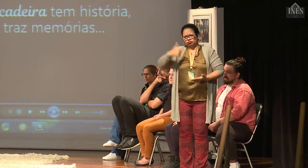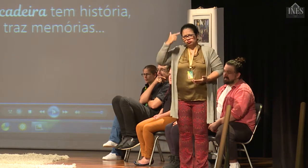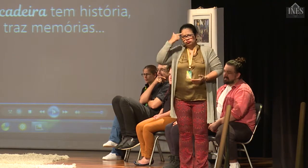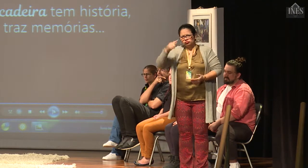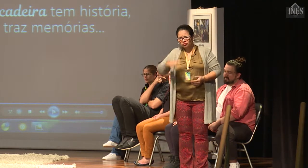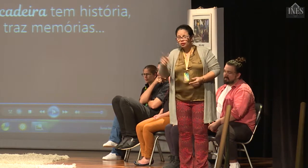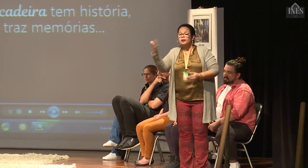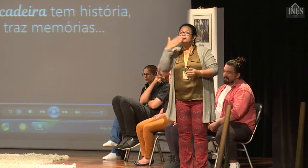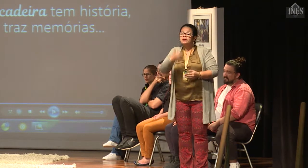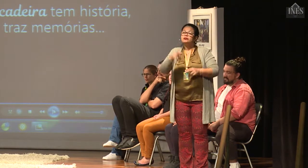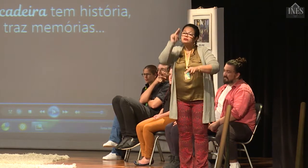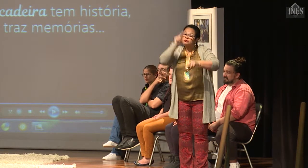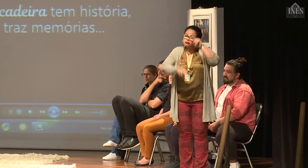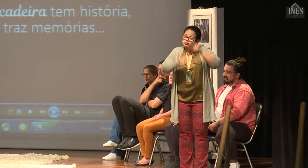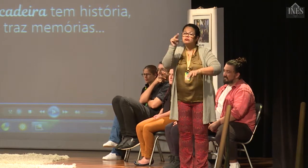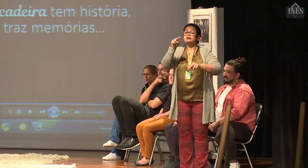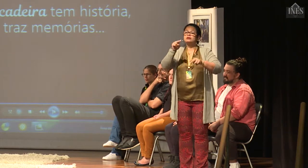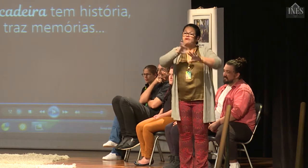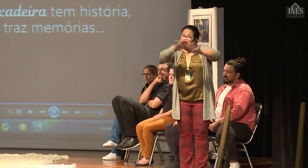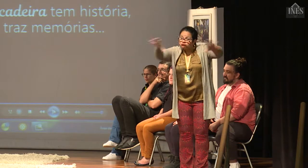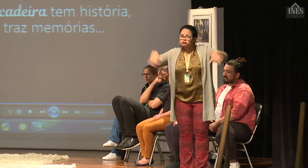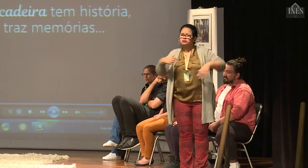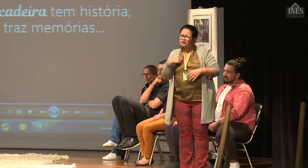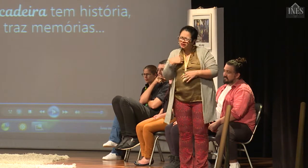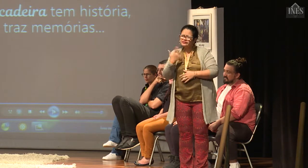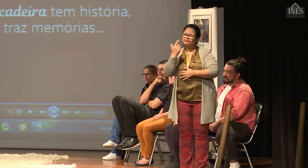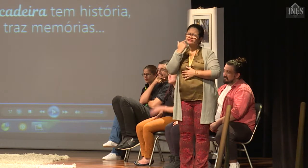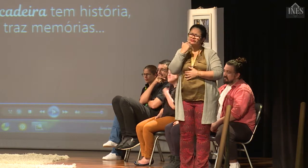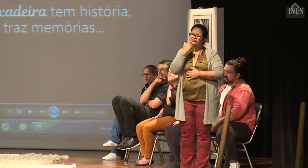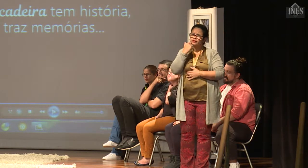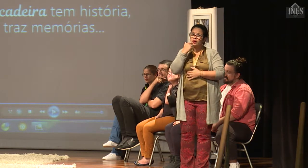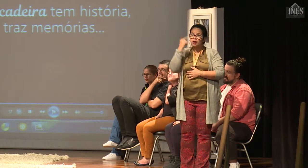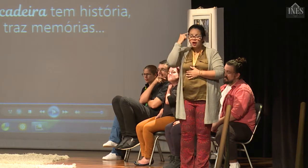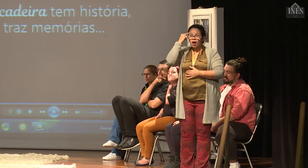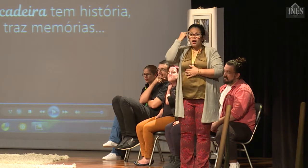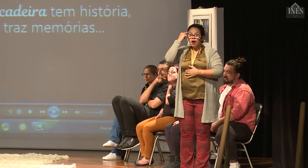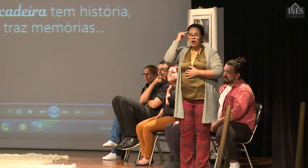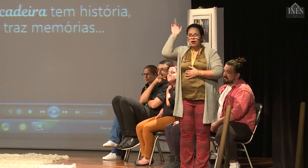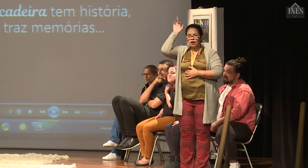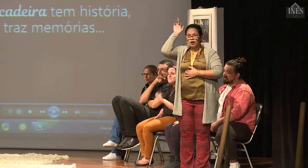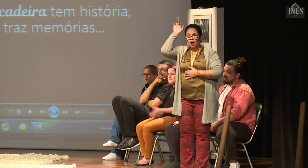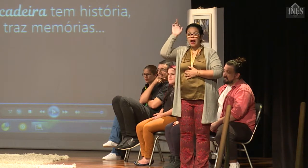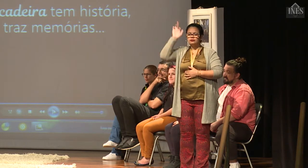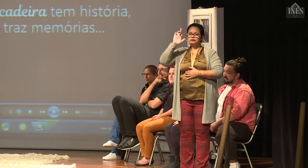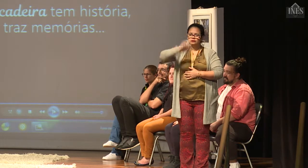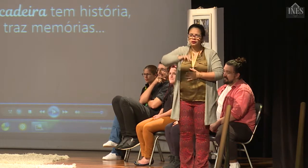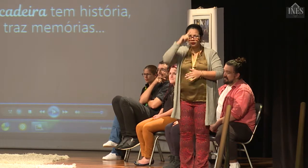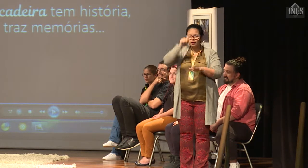não sabia desenhar um corpo inteiro. Então, eu sempre fazia esse desenho dessa forma. E aí eu tive a ideia de usar